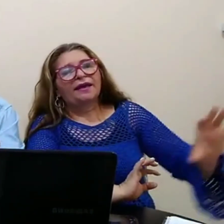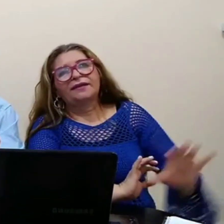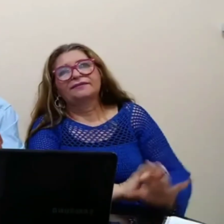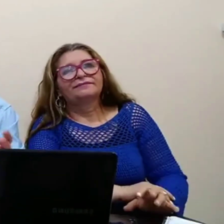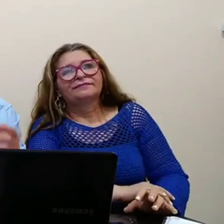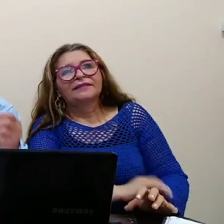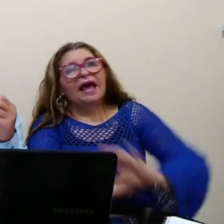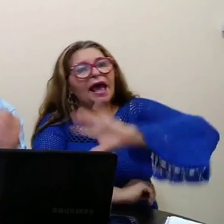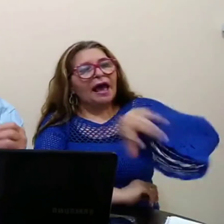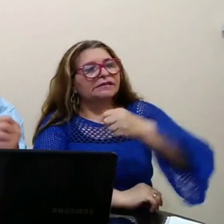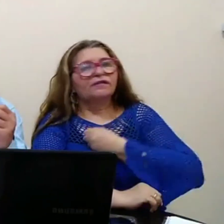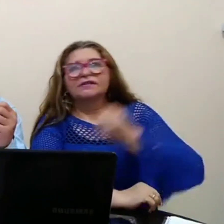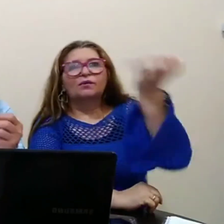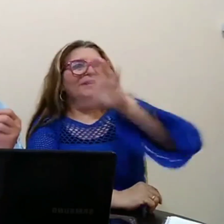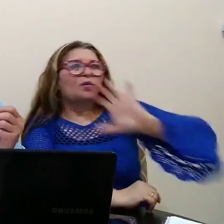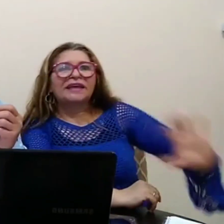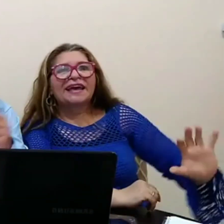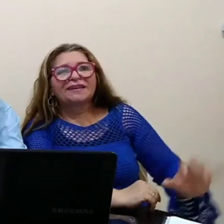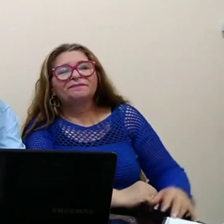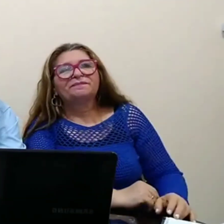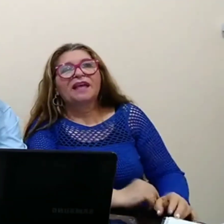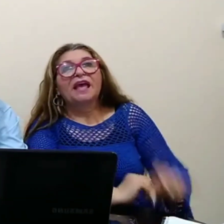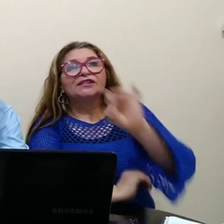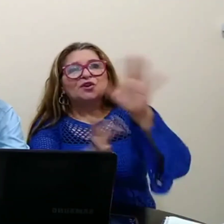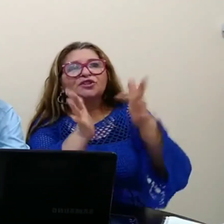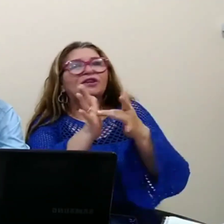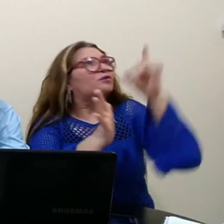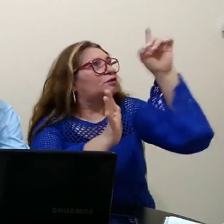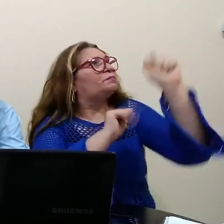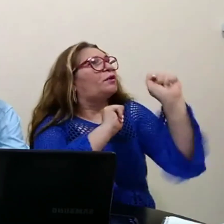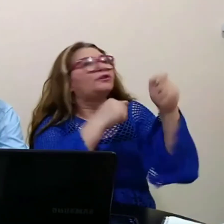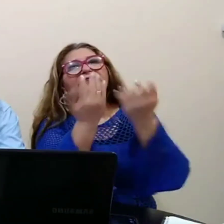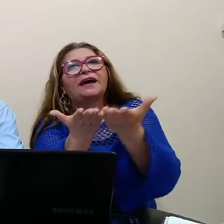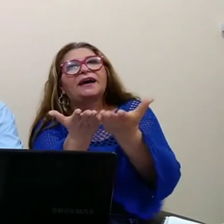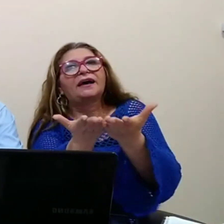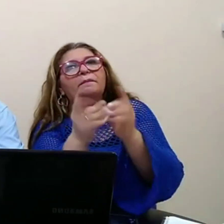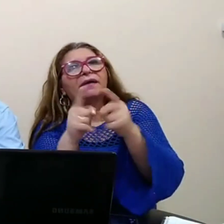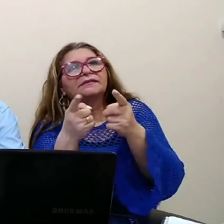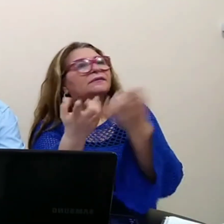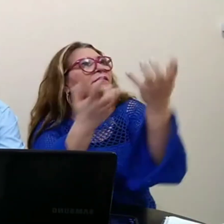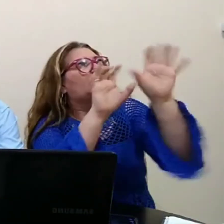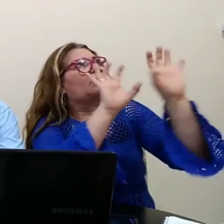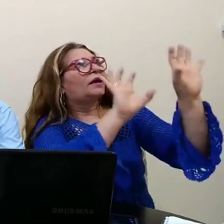a salvação que só Jesus pode dar.